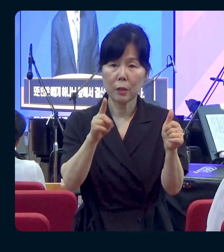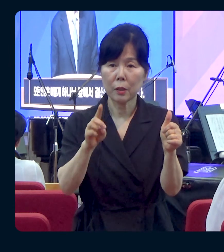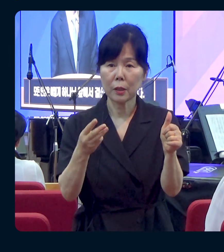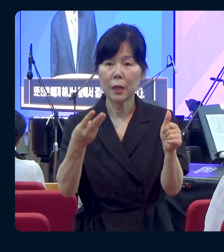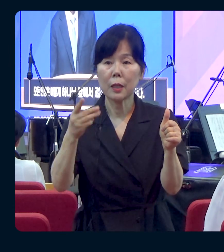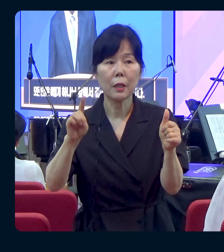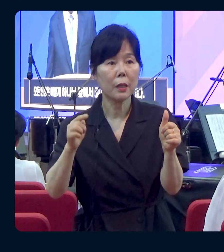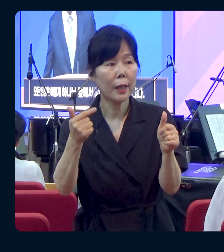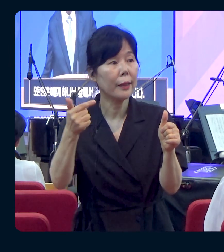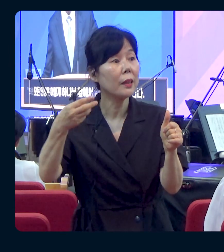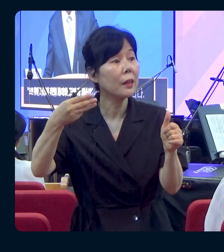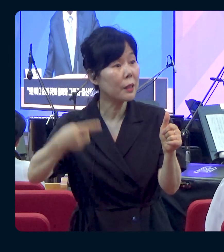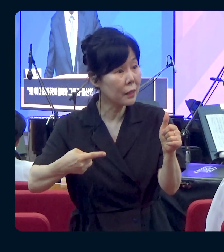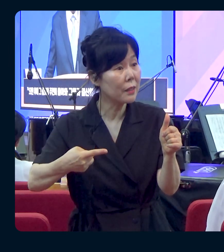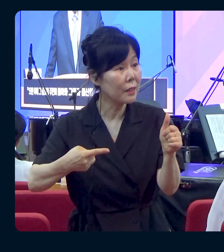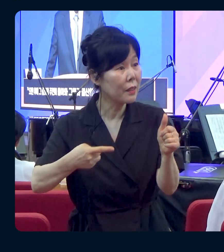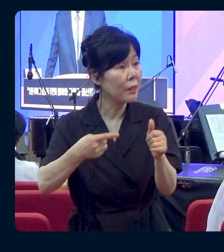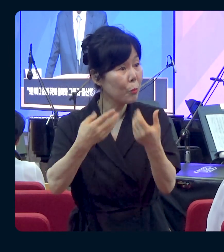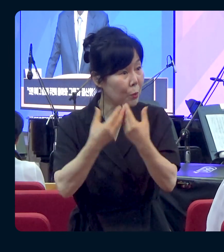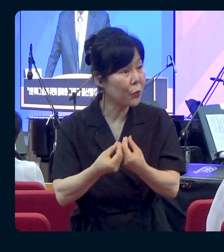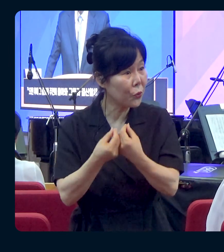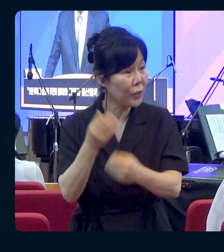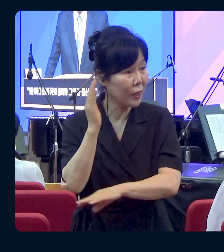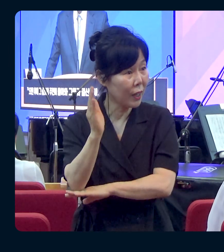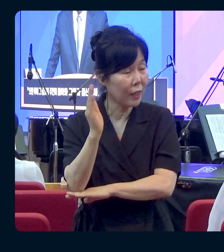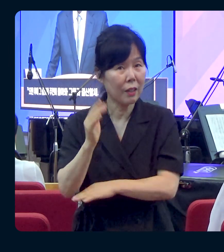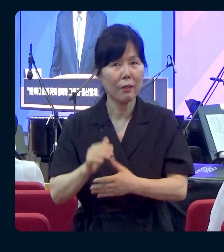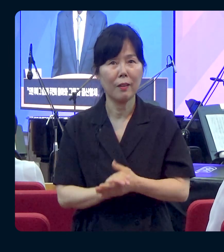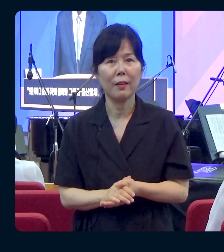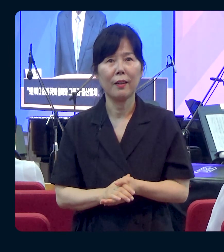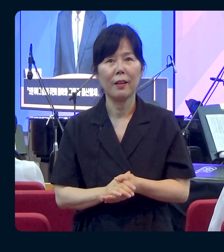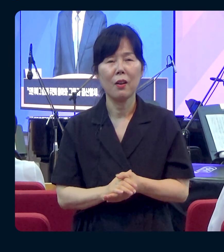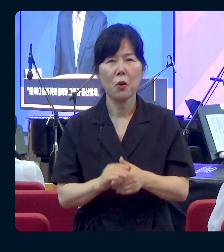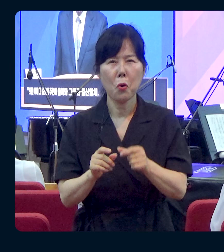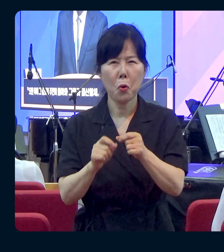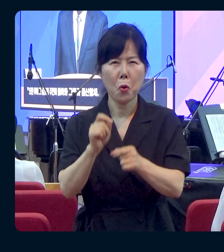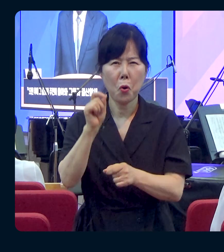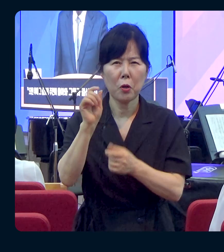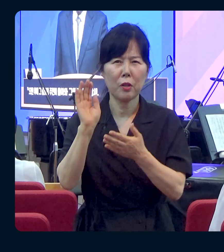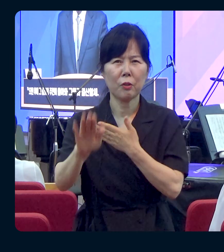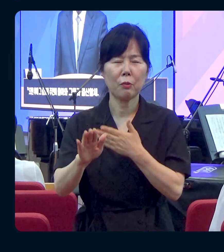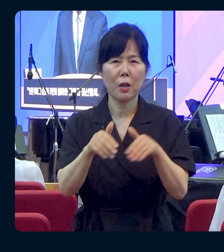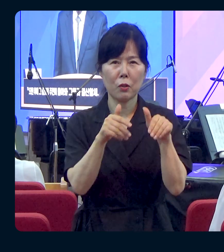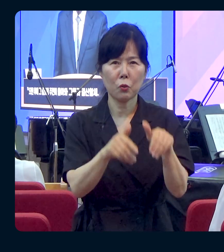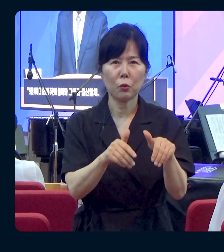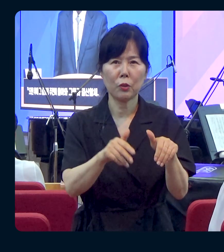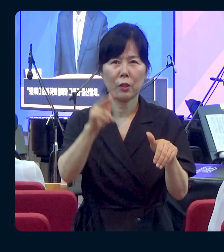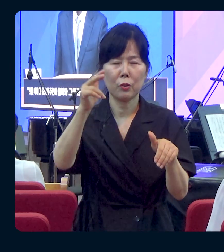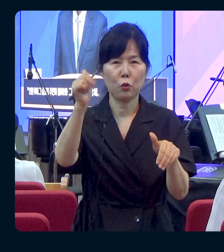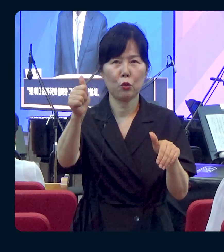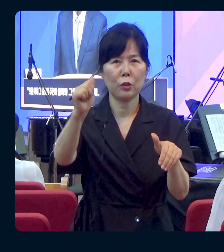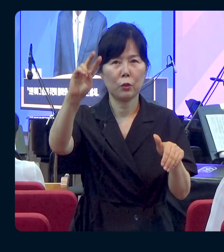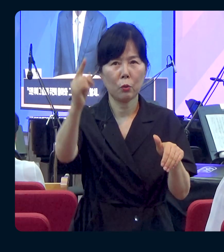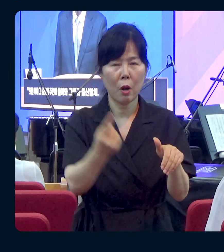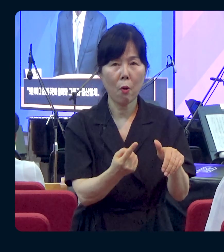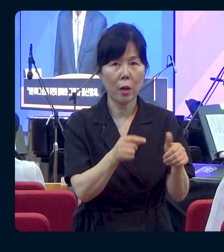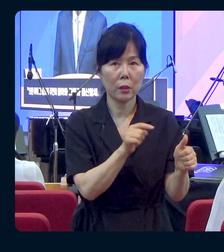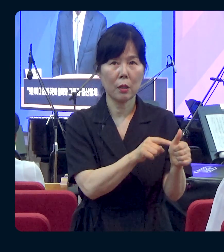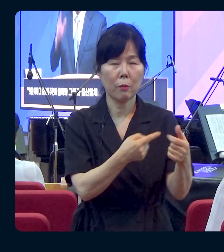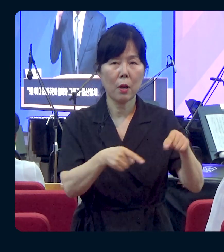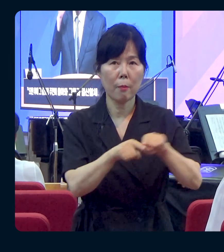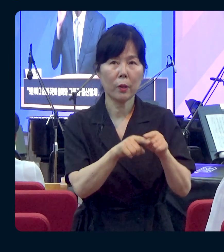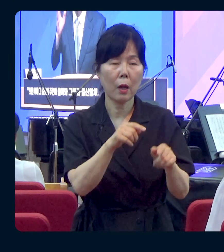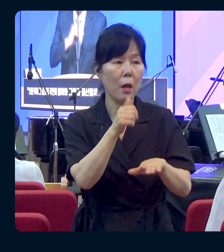예수님께서 달란트 비유를 말씀하시면서 마태복음 25장 19절에 오랜 후에 그 종들의 주인이 돌아와